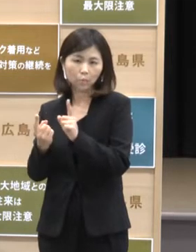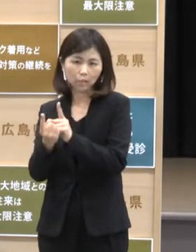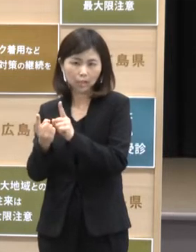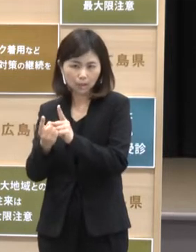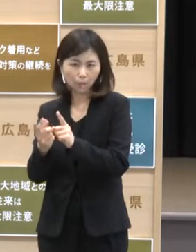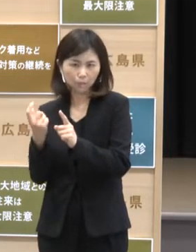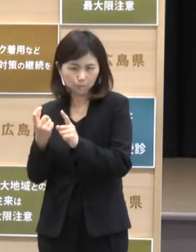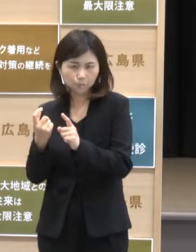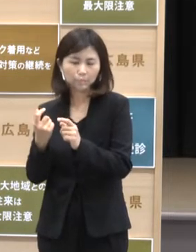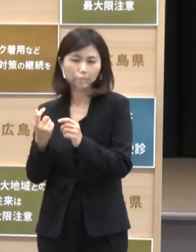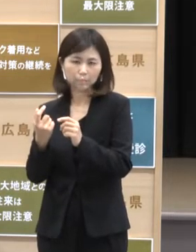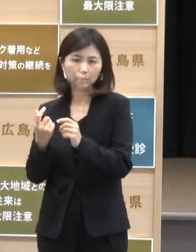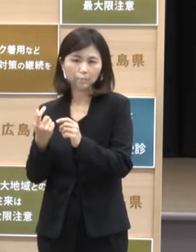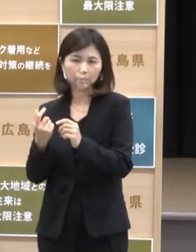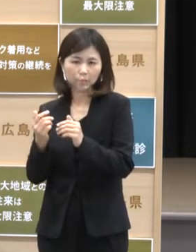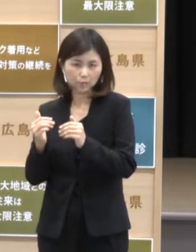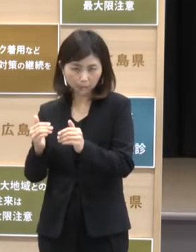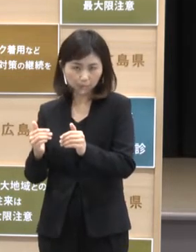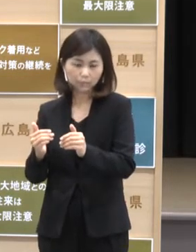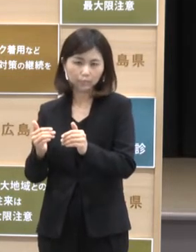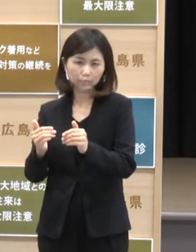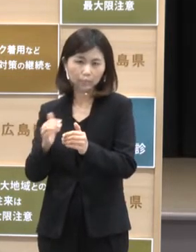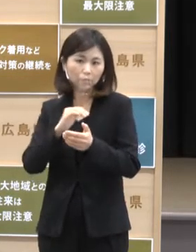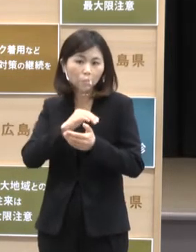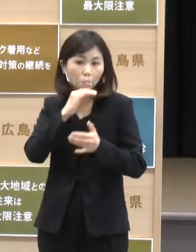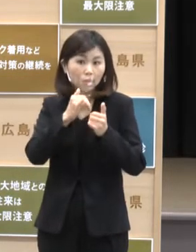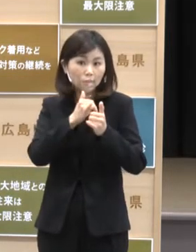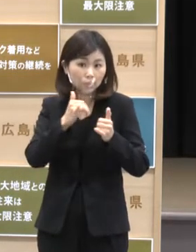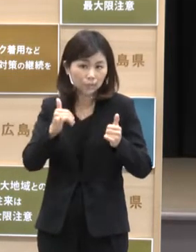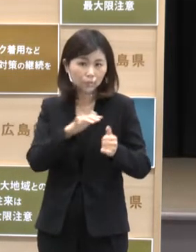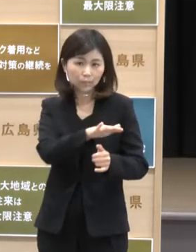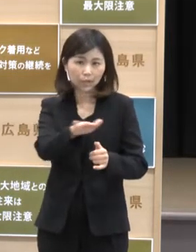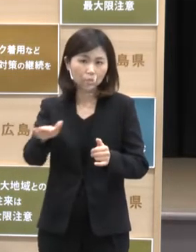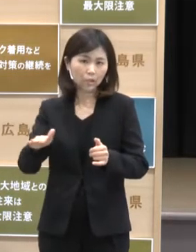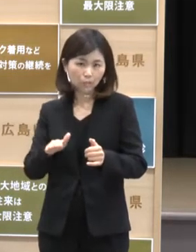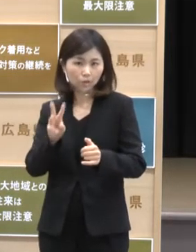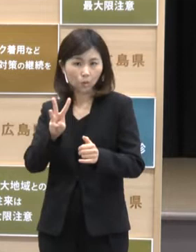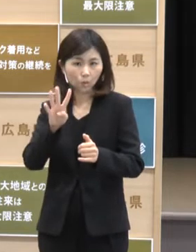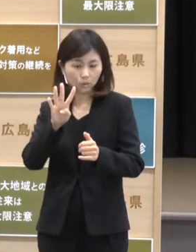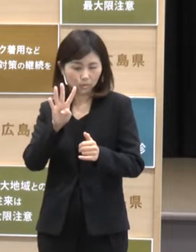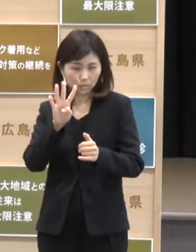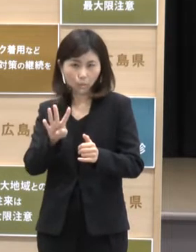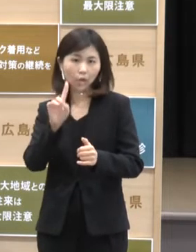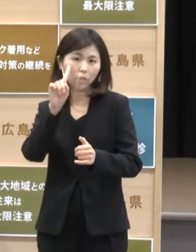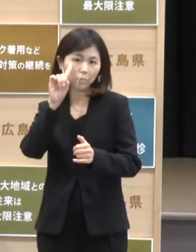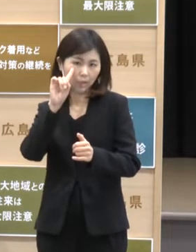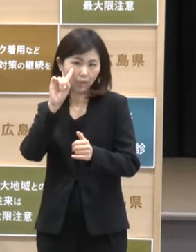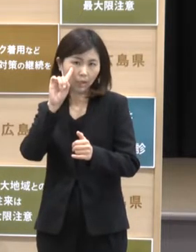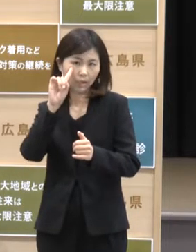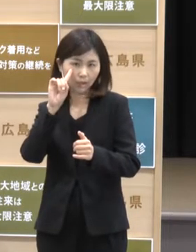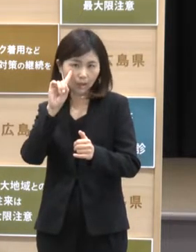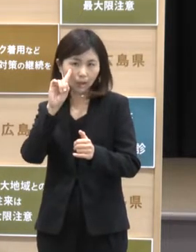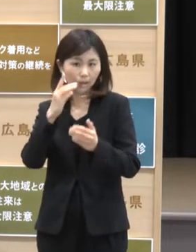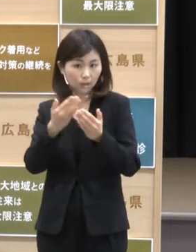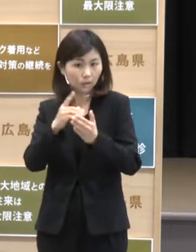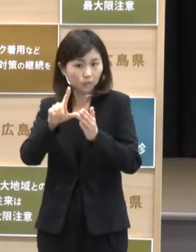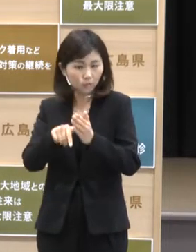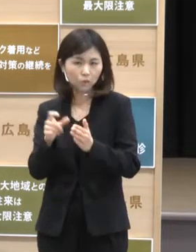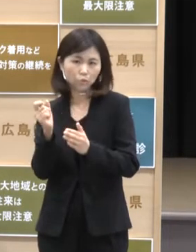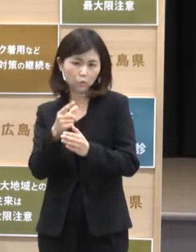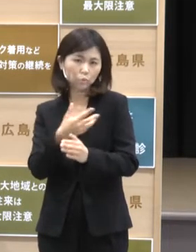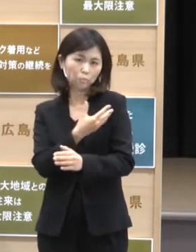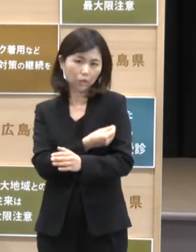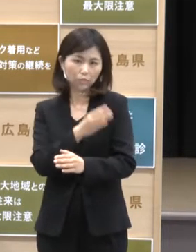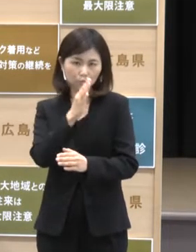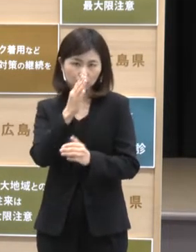高齢者の方々には4回目接種の時期が来たら、ぜひ速やかな接種をご検討いただきたい